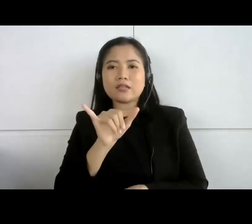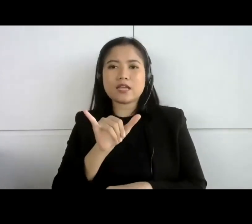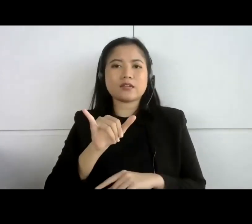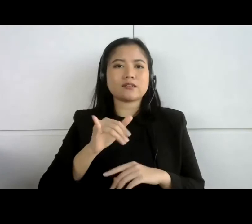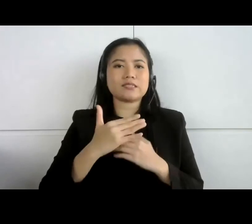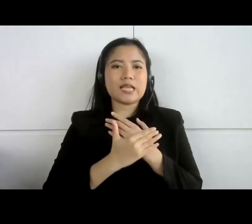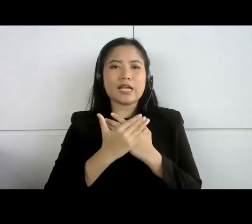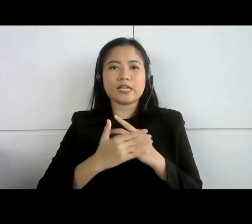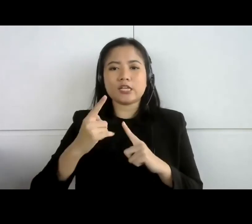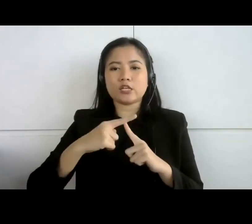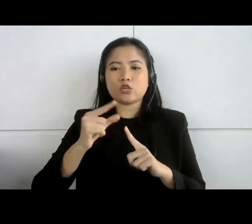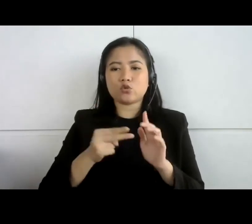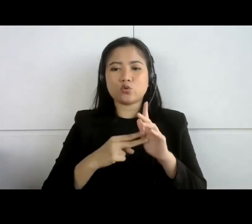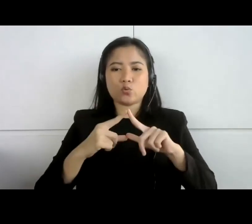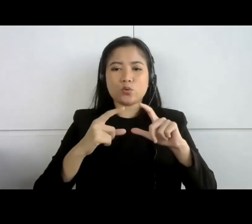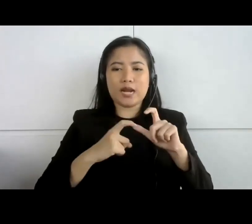baik dari sisi pendampingan,